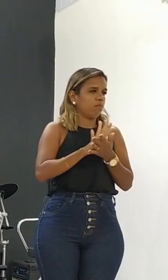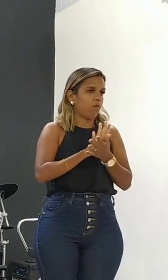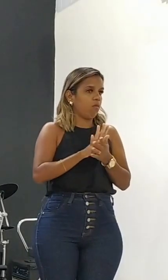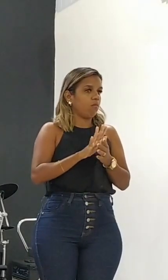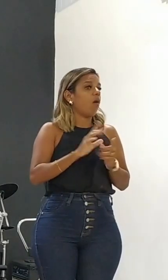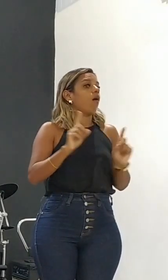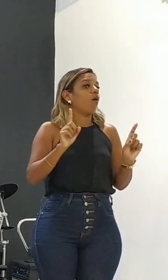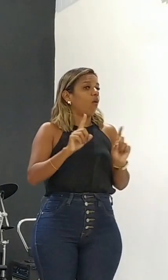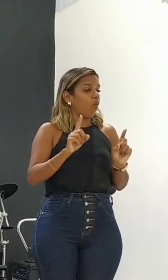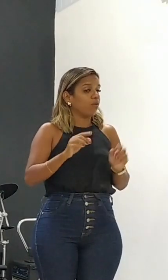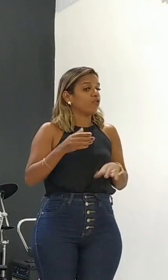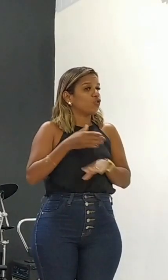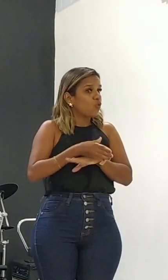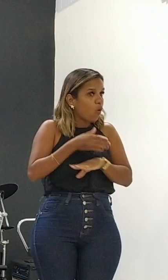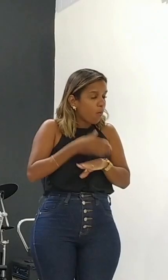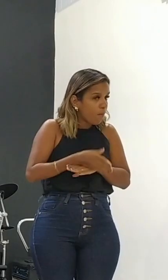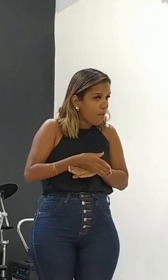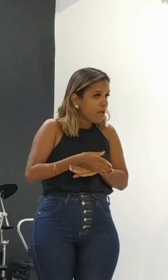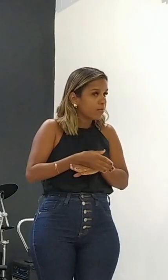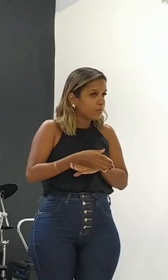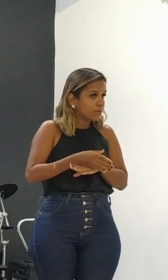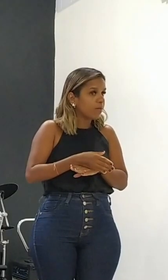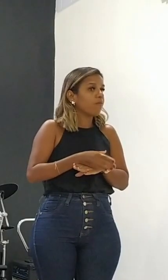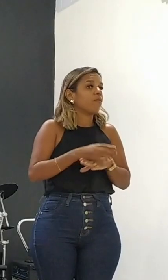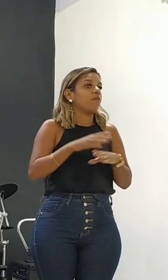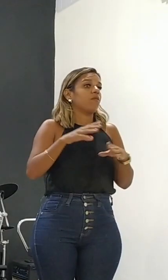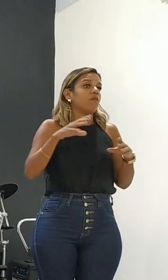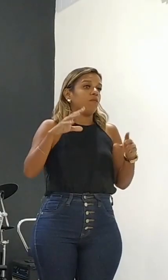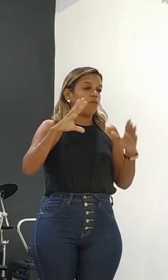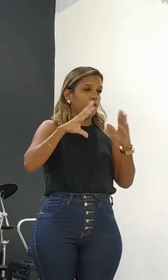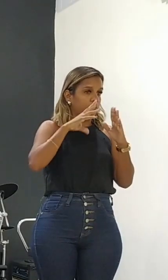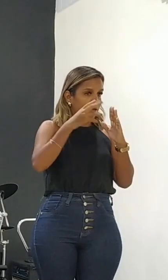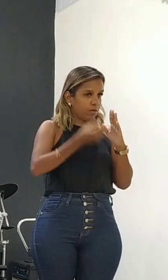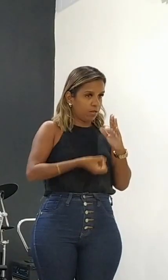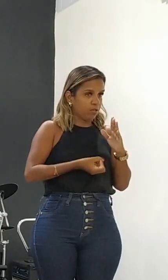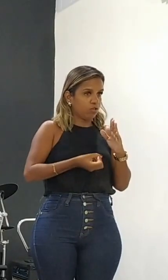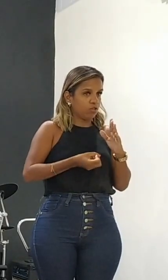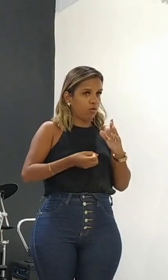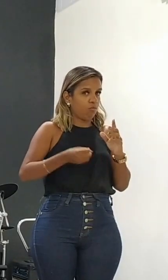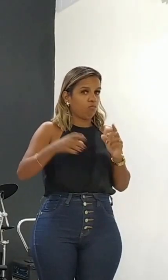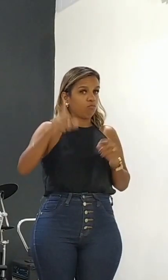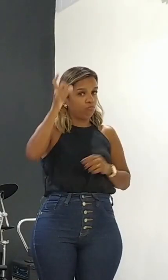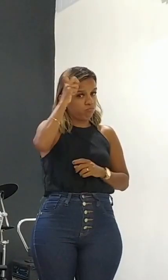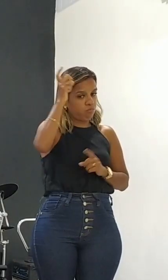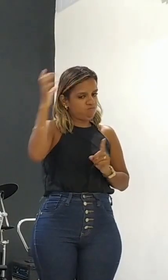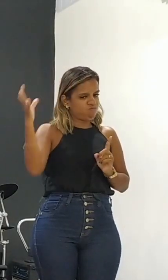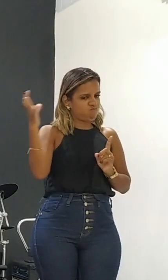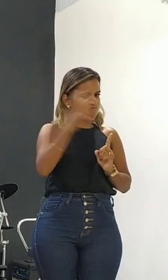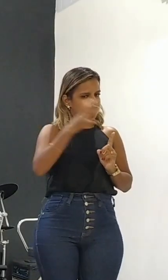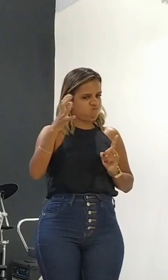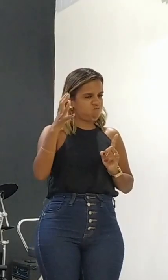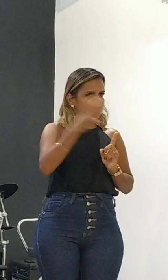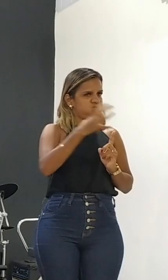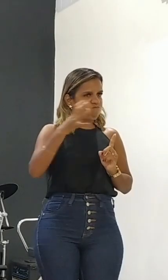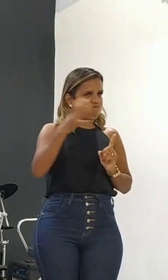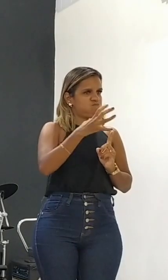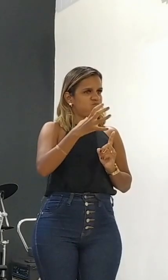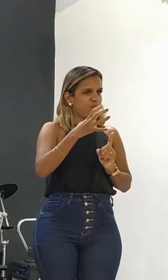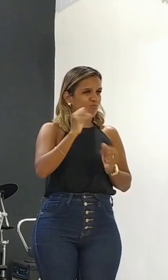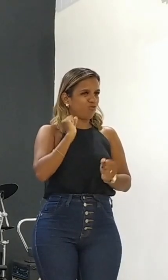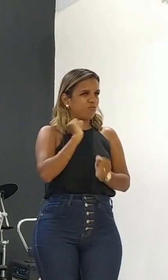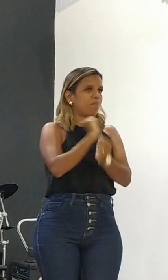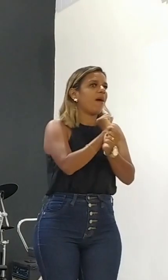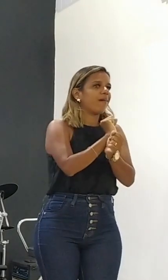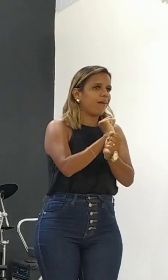para a igreja e começa a tapar as brechas da nossa vida, o diabo se levanta contra nós, para tentar nos deter,